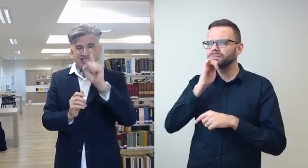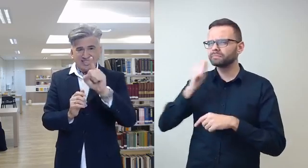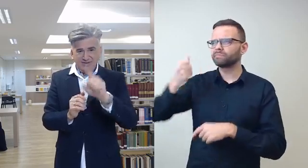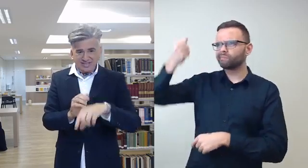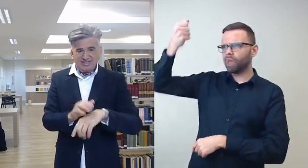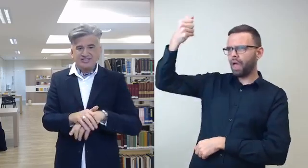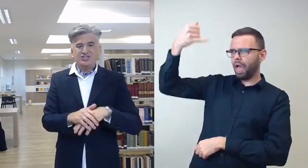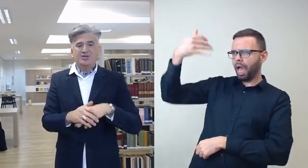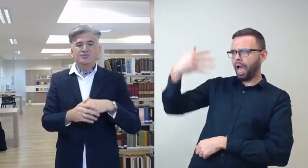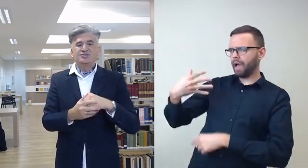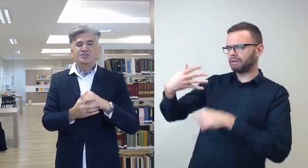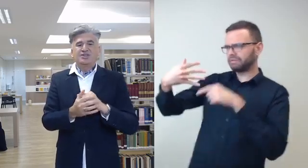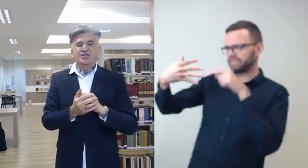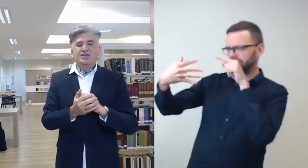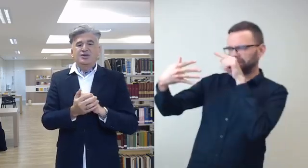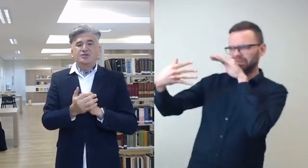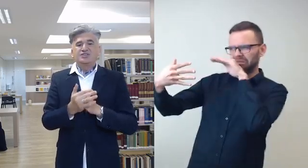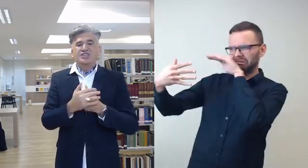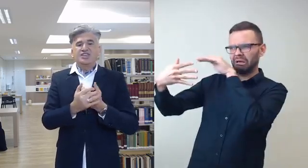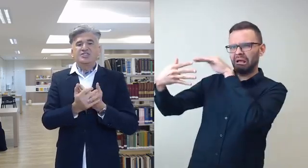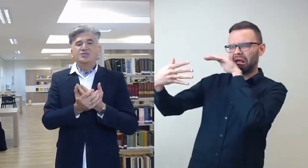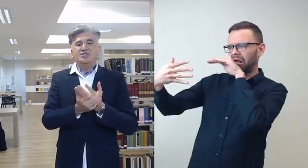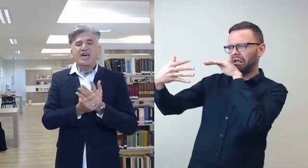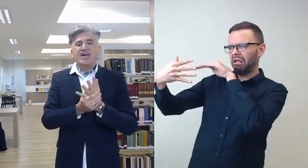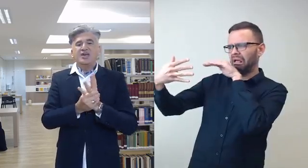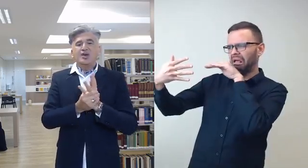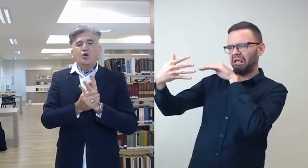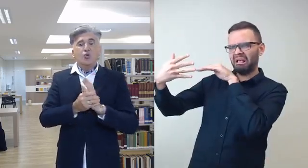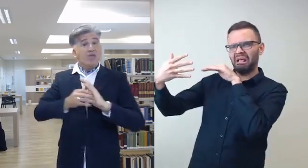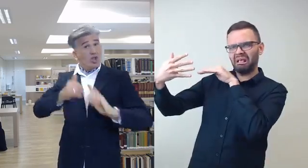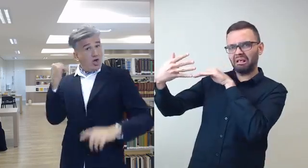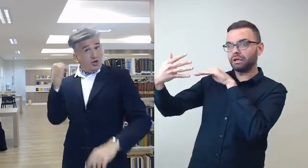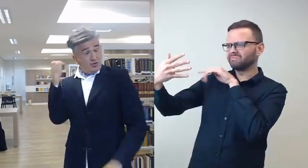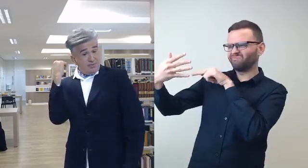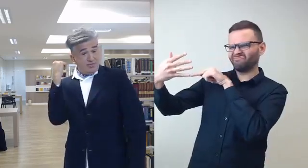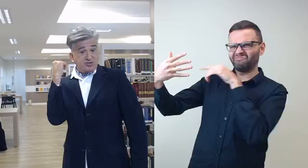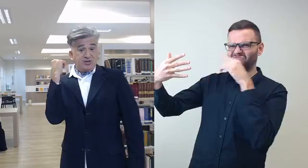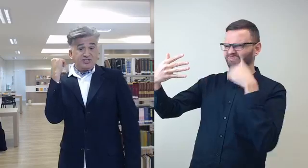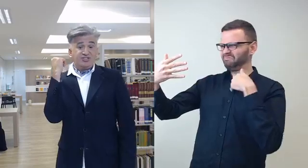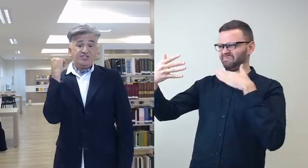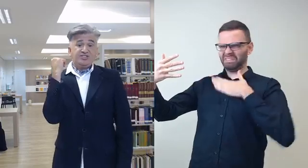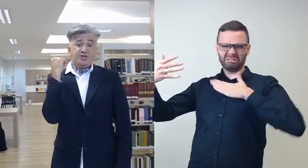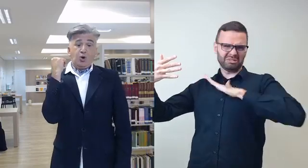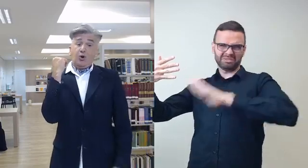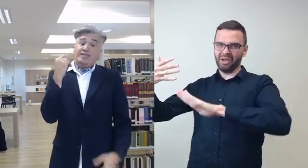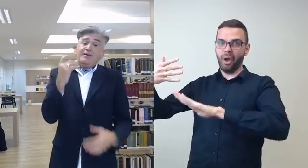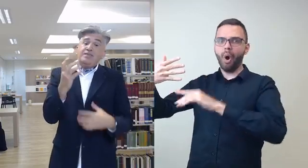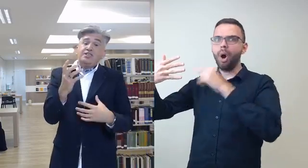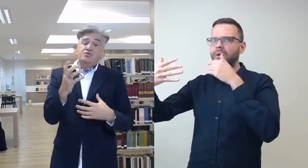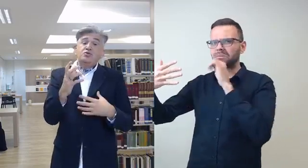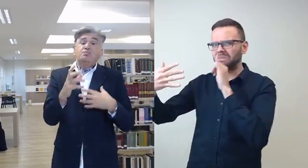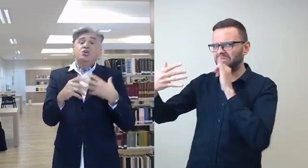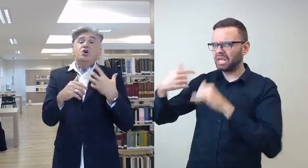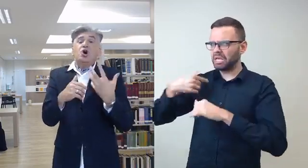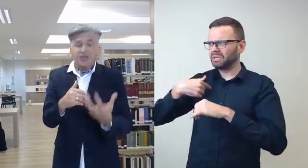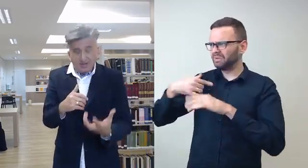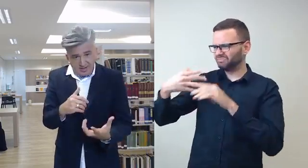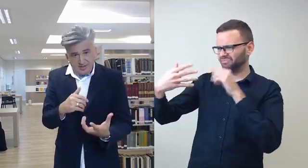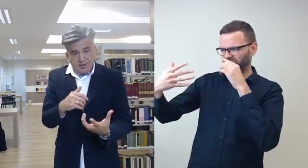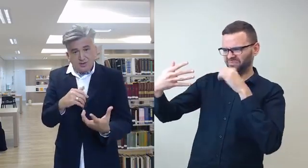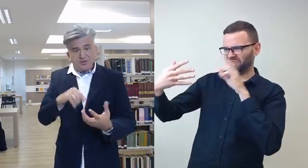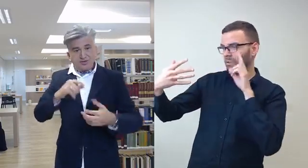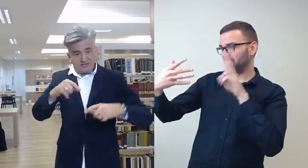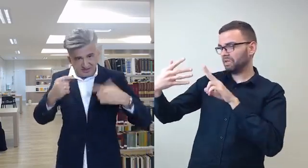apenas aquilo que desejamos. Ou seja, escutar o melhor do que a pessoa disse ou até mesmo o